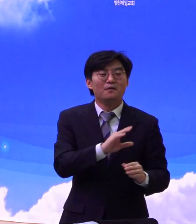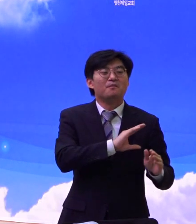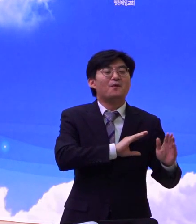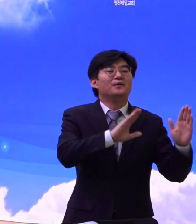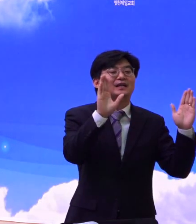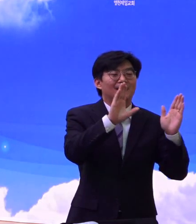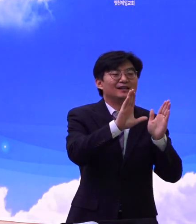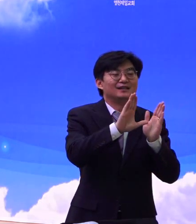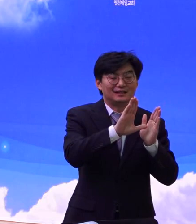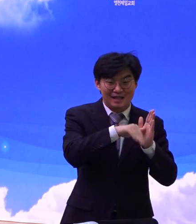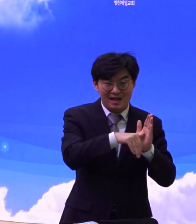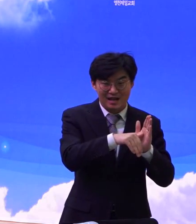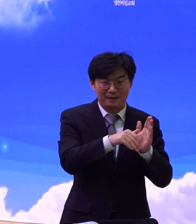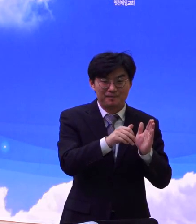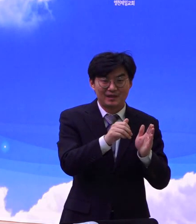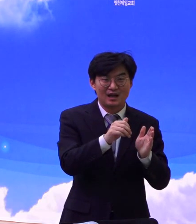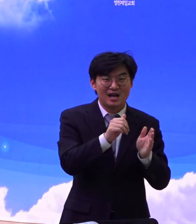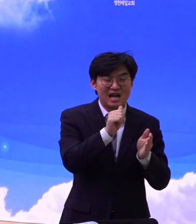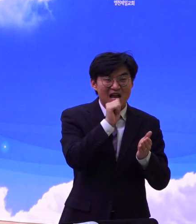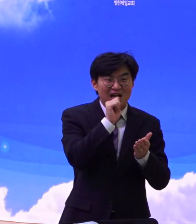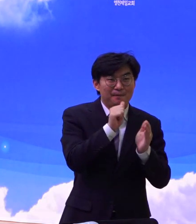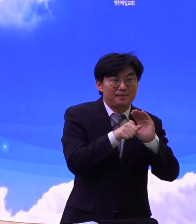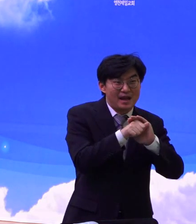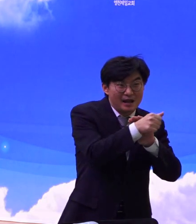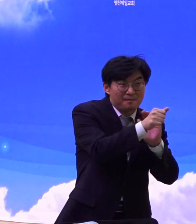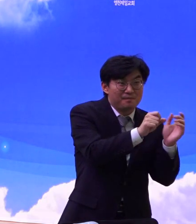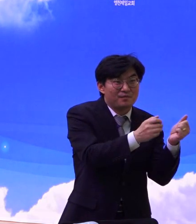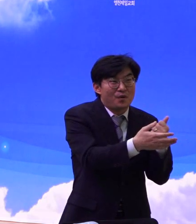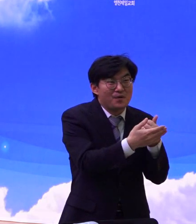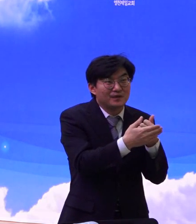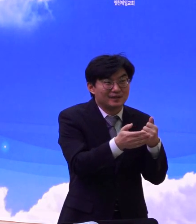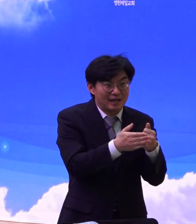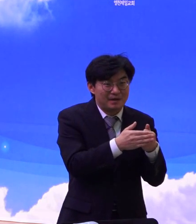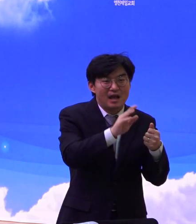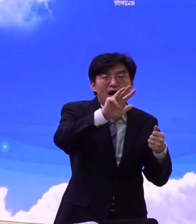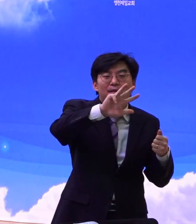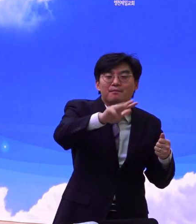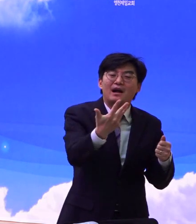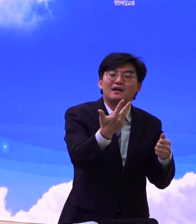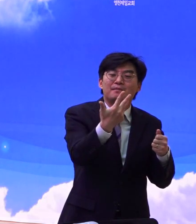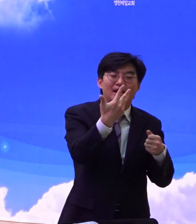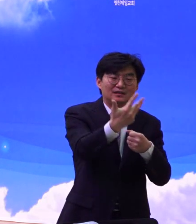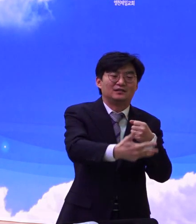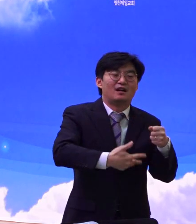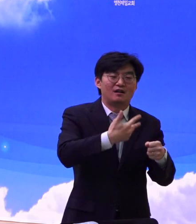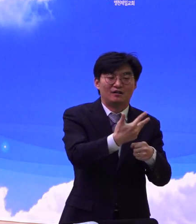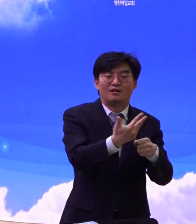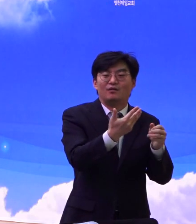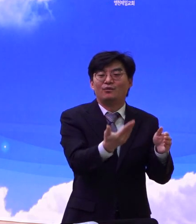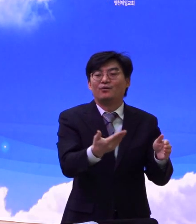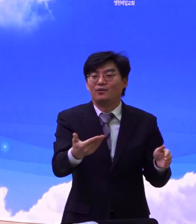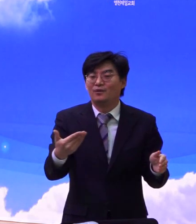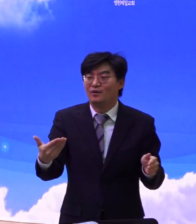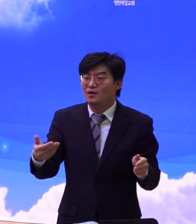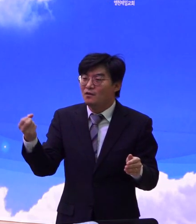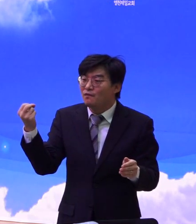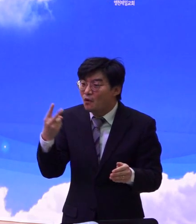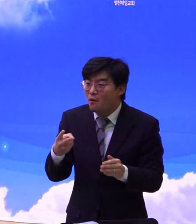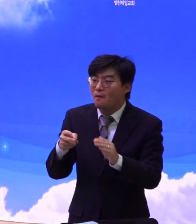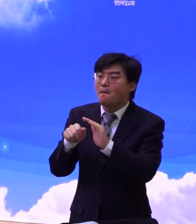왕인 히스기야 왕까지 약 800년 정도의 시간이 흘렀습니다. 히스기야 왕이 통치할 때에는 북왕국